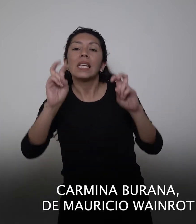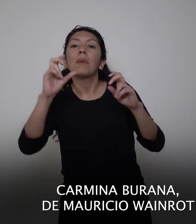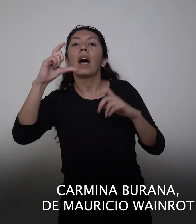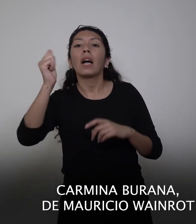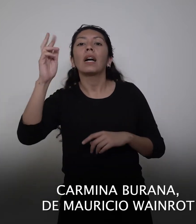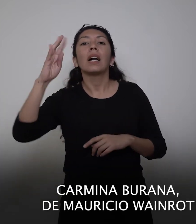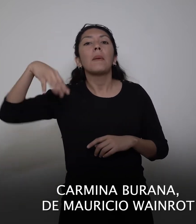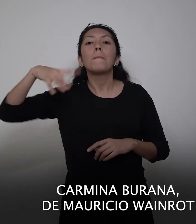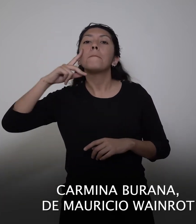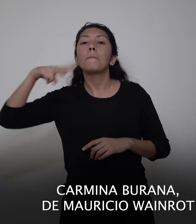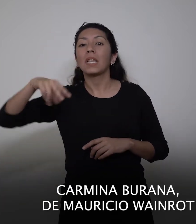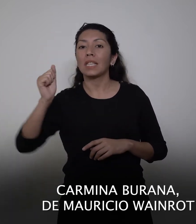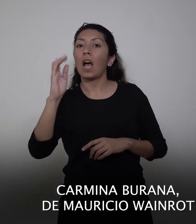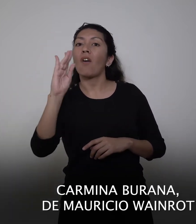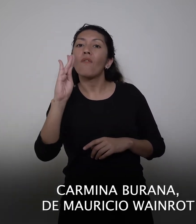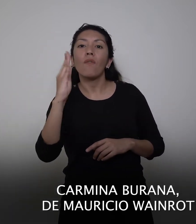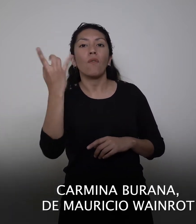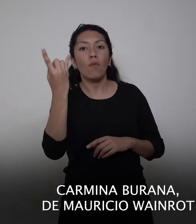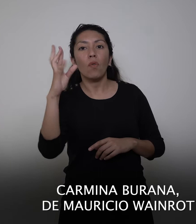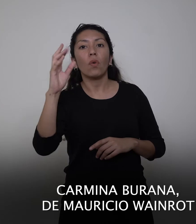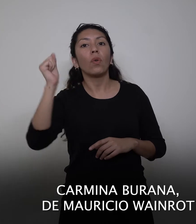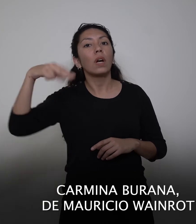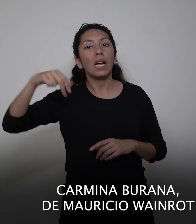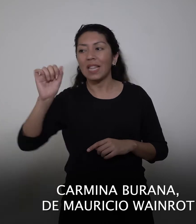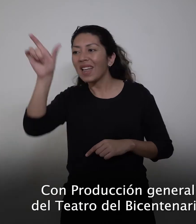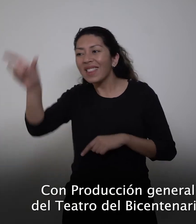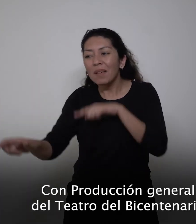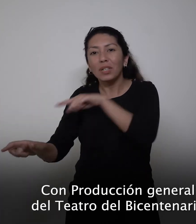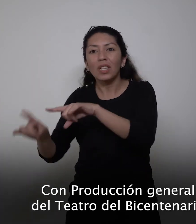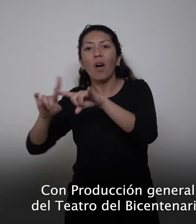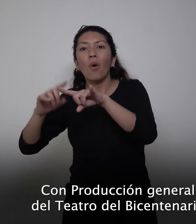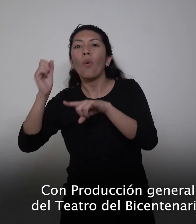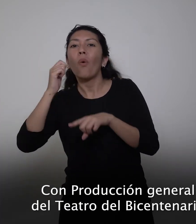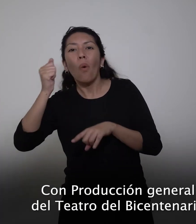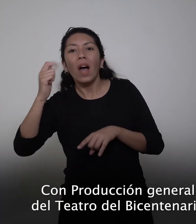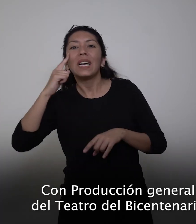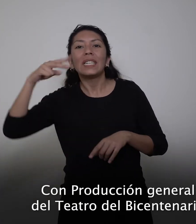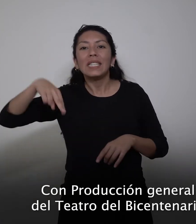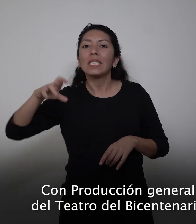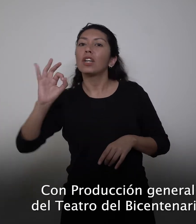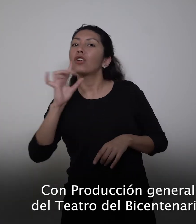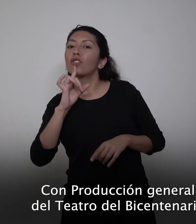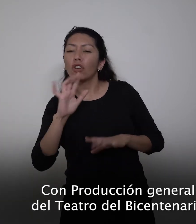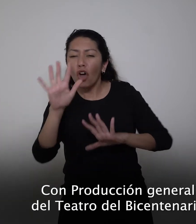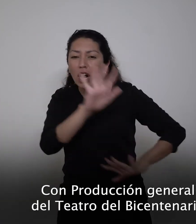burana de Mauricio wine Rock con producción general del teatro del